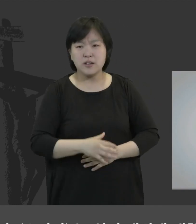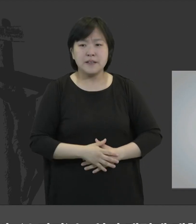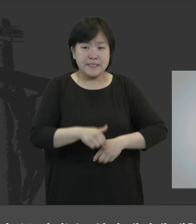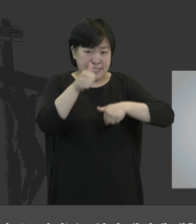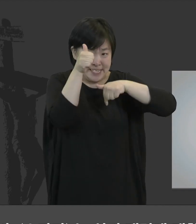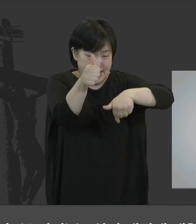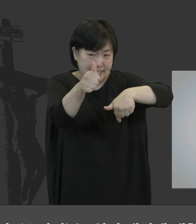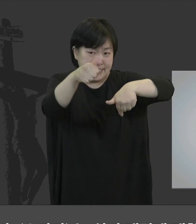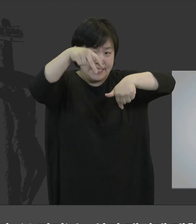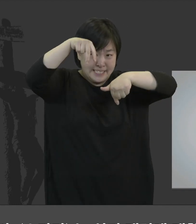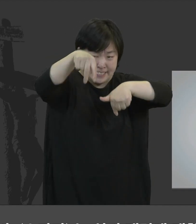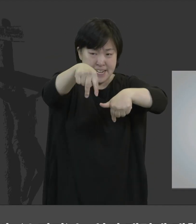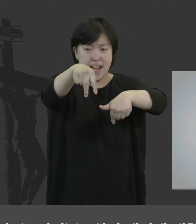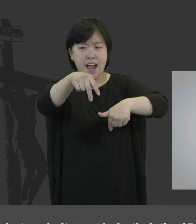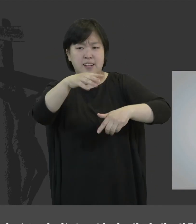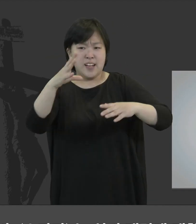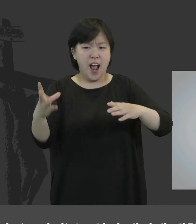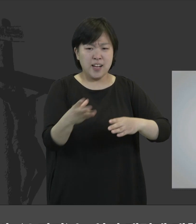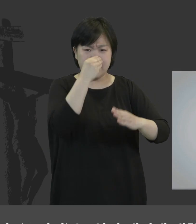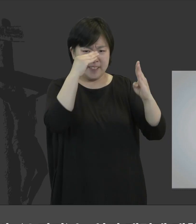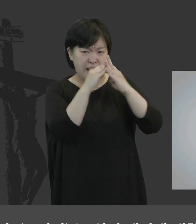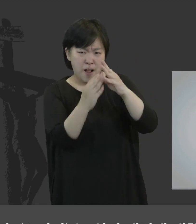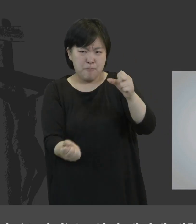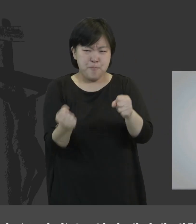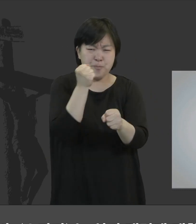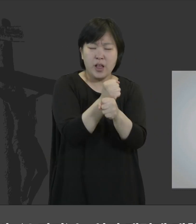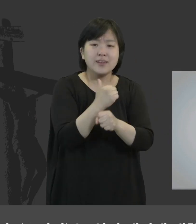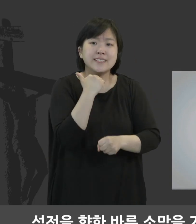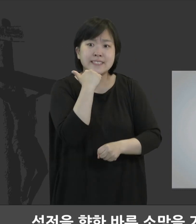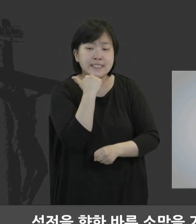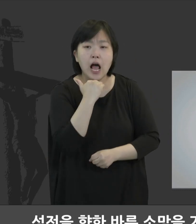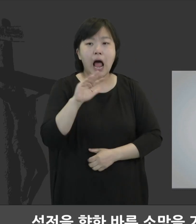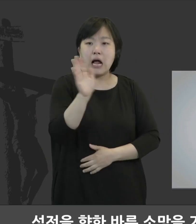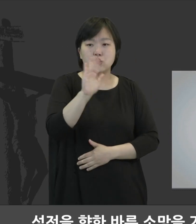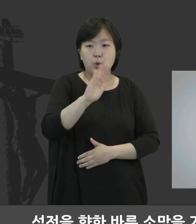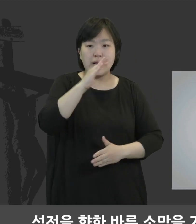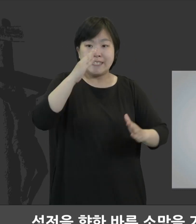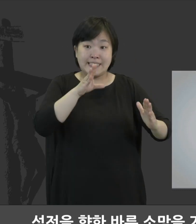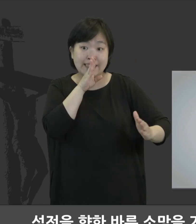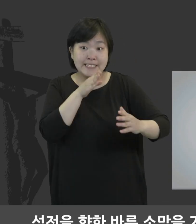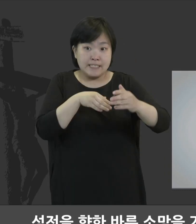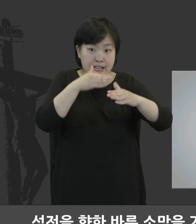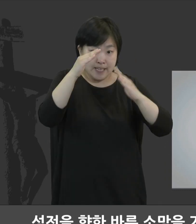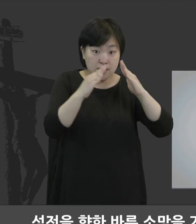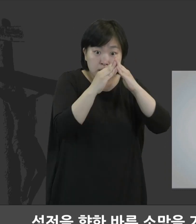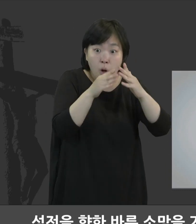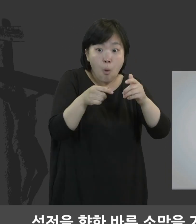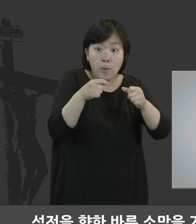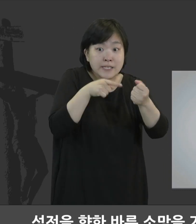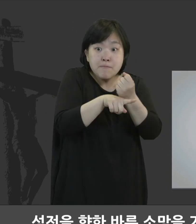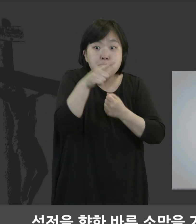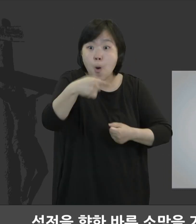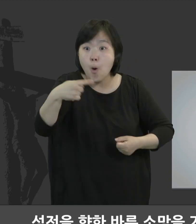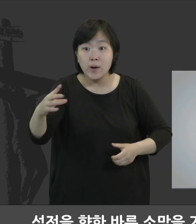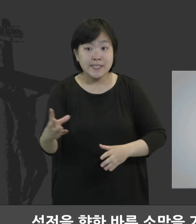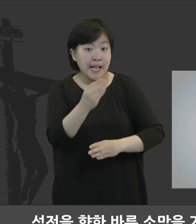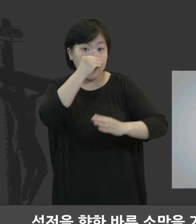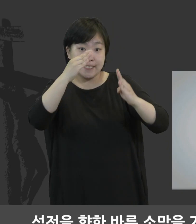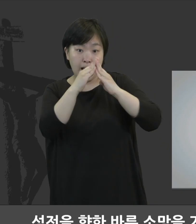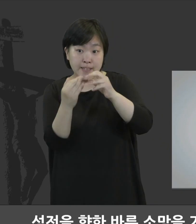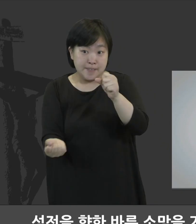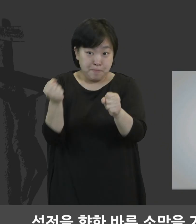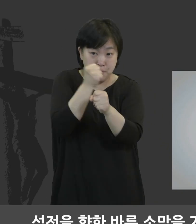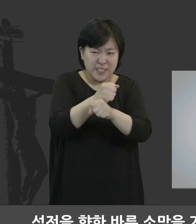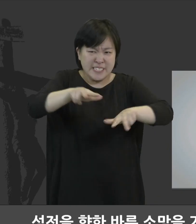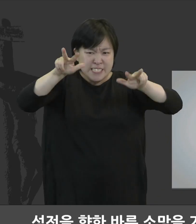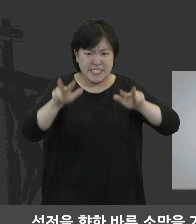스가랴는 성전 재건에 대한 소망만 북돋는 것이 아니라 성전을 향한 바른 소망을 가지도록 하면서 바로